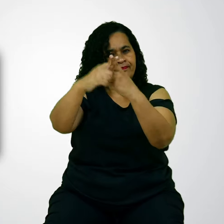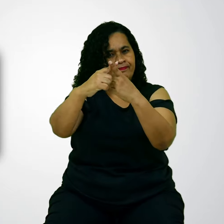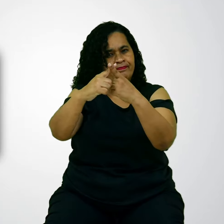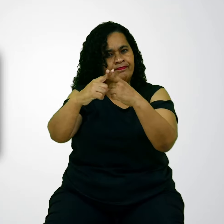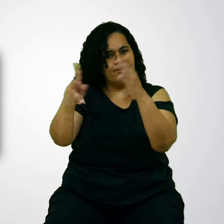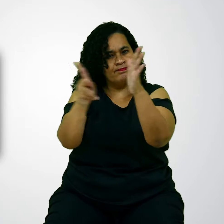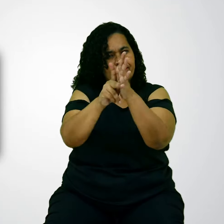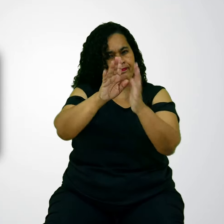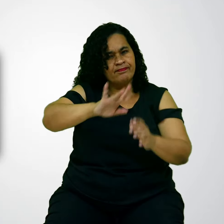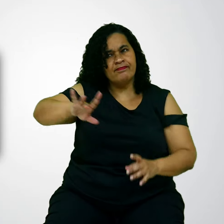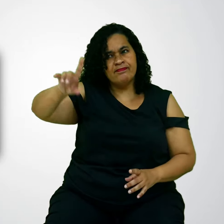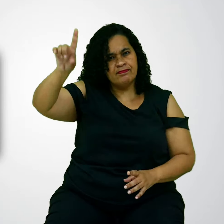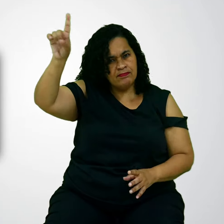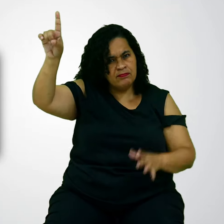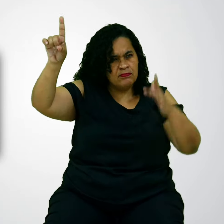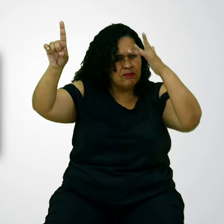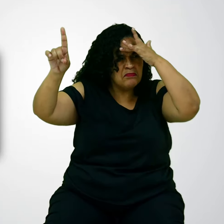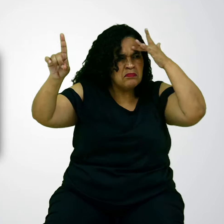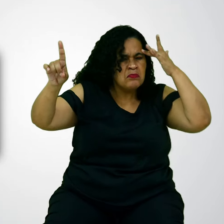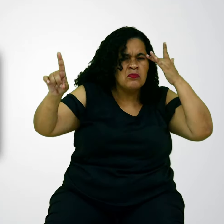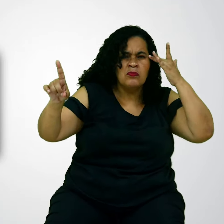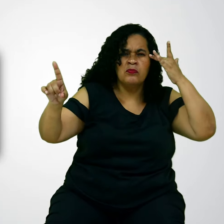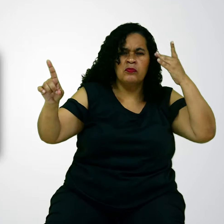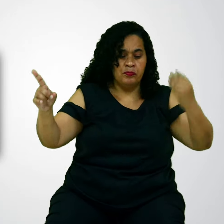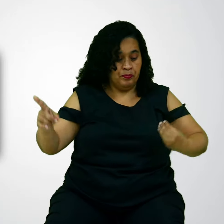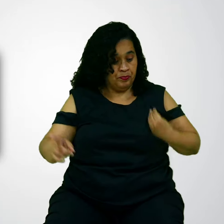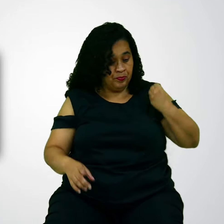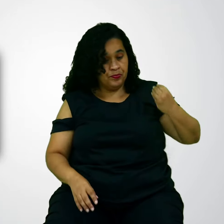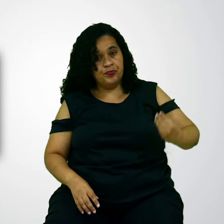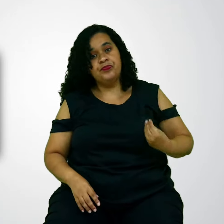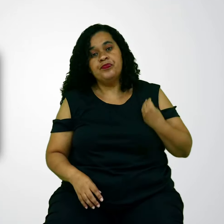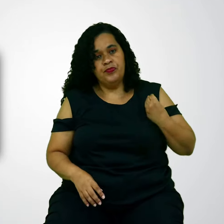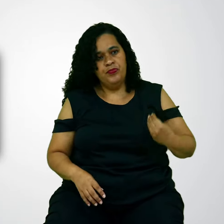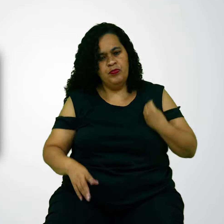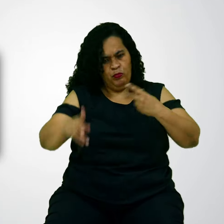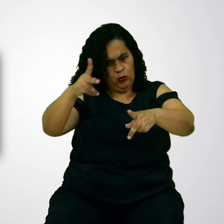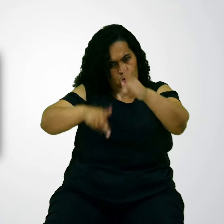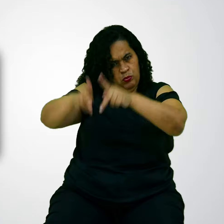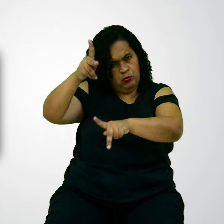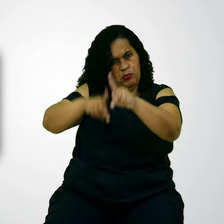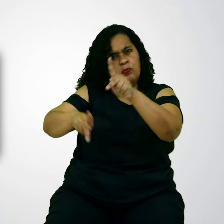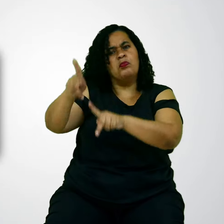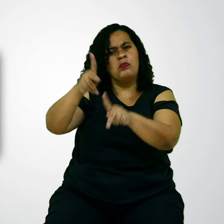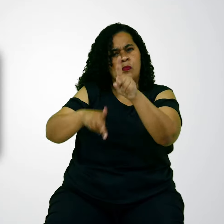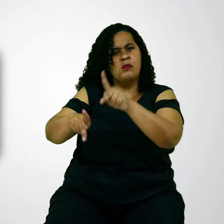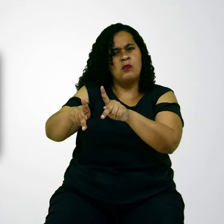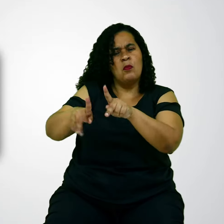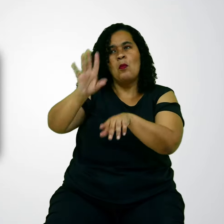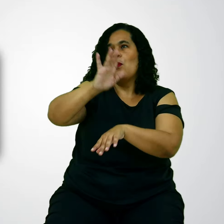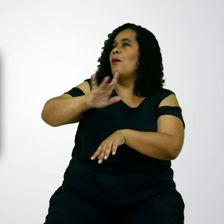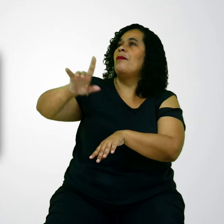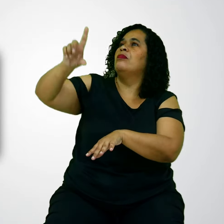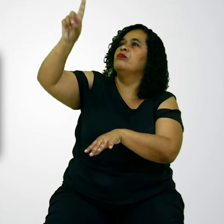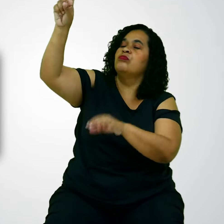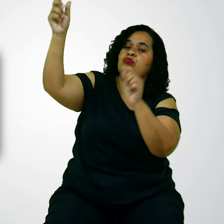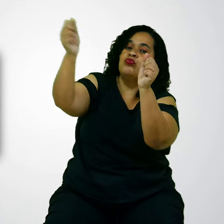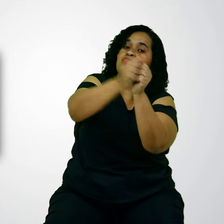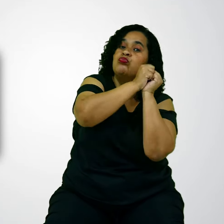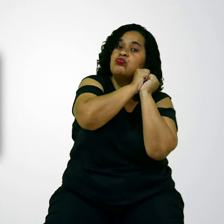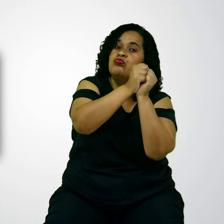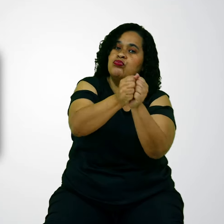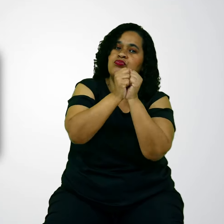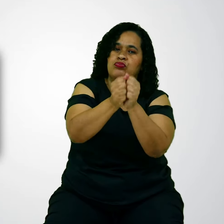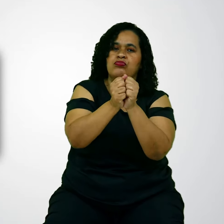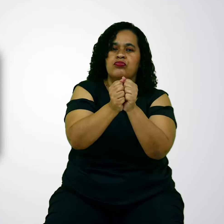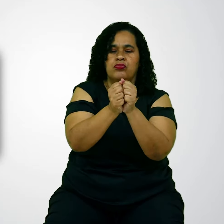os quais ele viverá. Eles serão os seus povos, e o próprio Deus estará com eles e será o seu Deus.